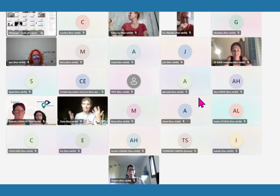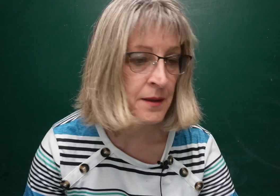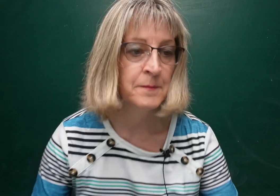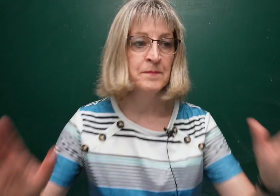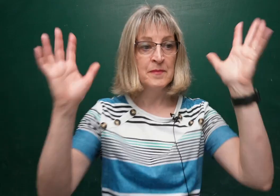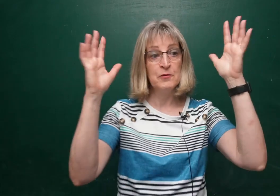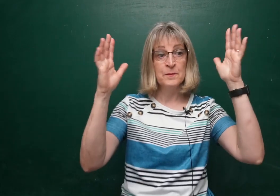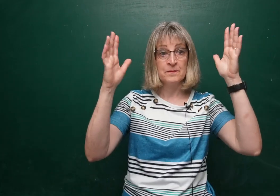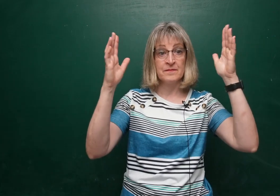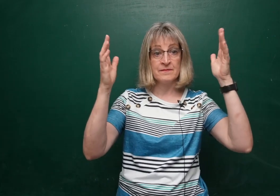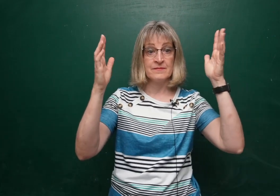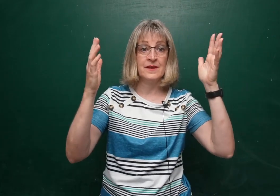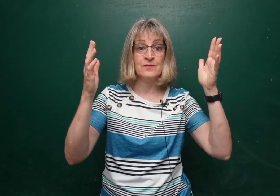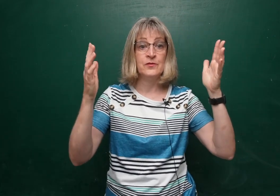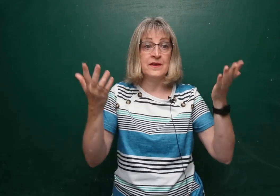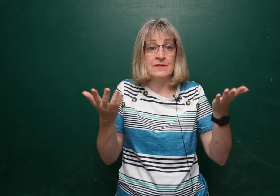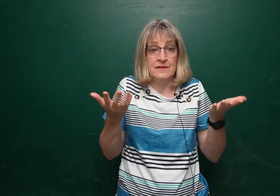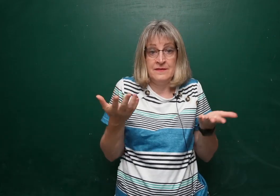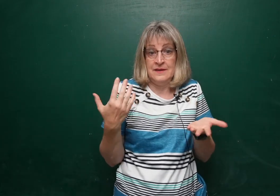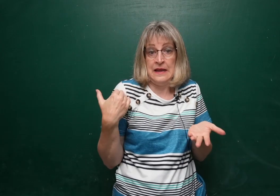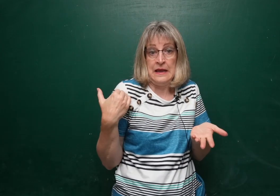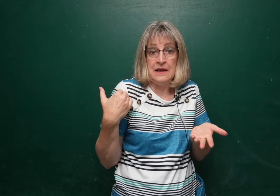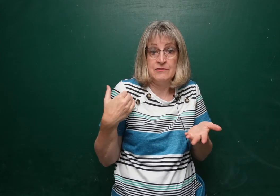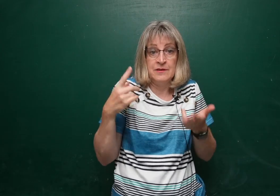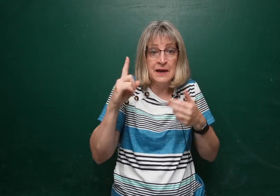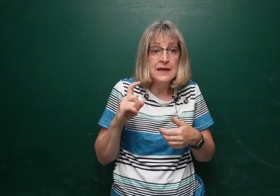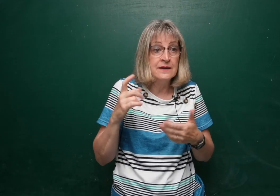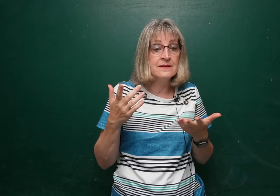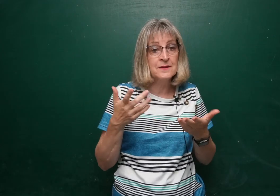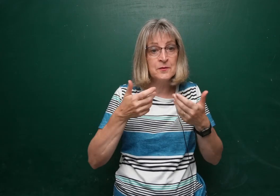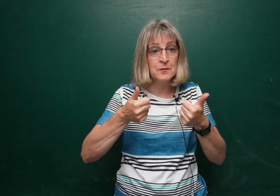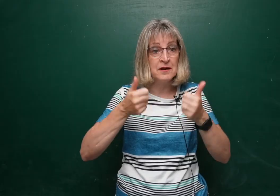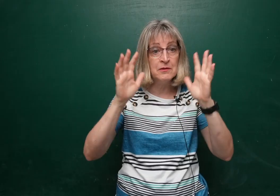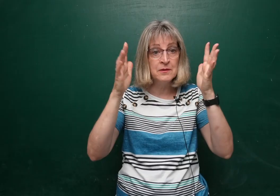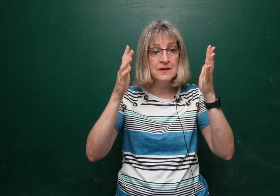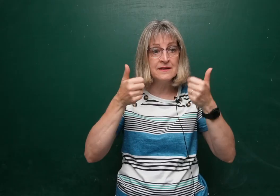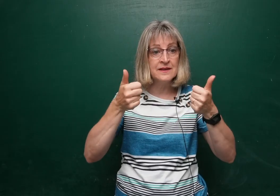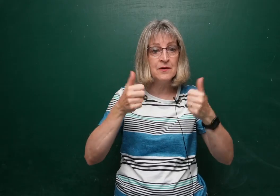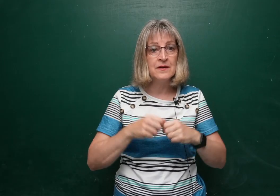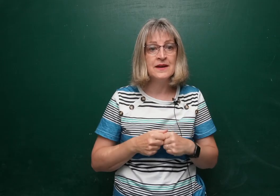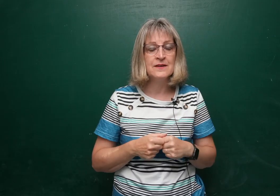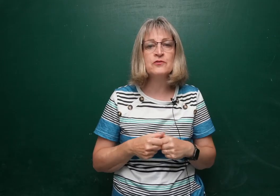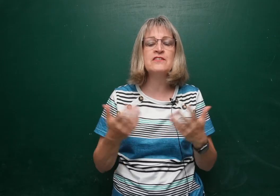mais bravo. Est-ce que ça, c'est là, là, là, vous démarrez. Hein. Donc, bravo. Excellent. Hein. Donc, si je le